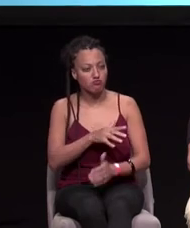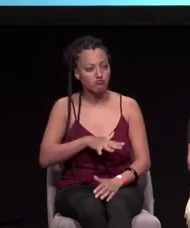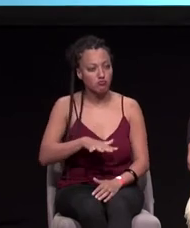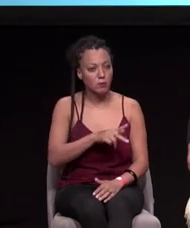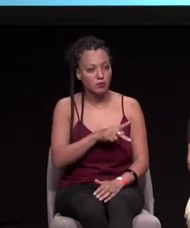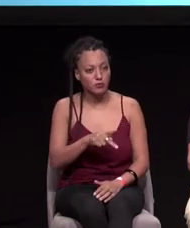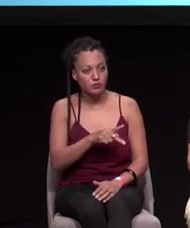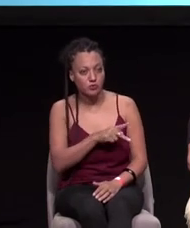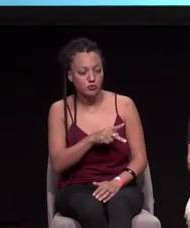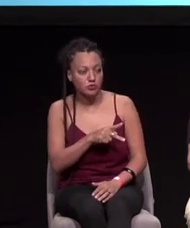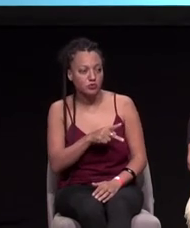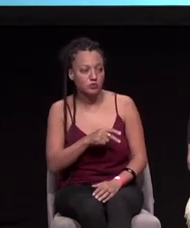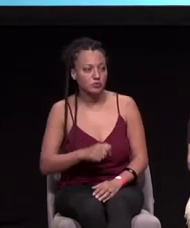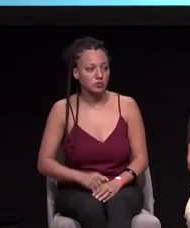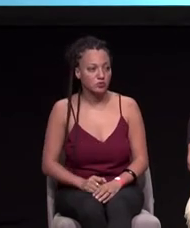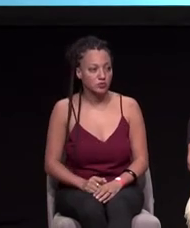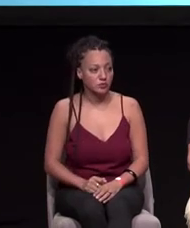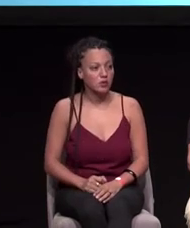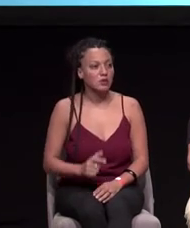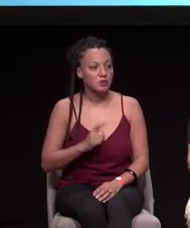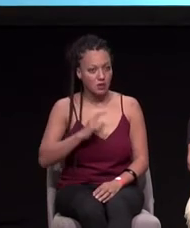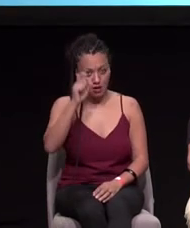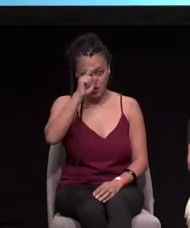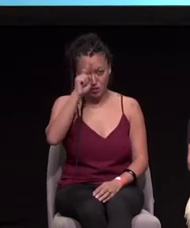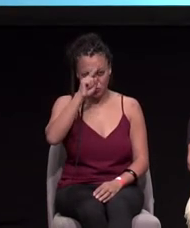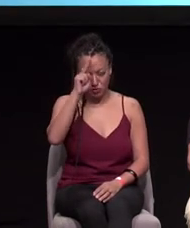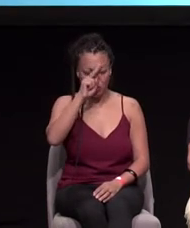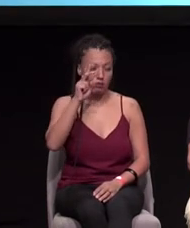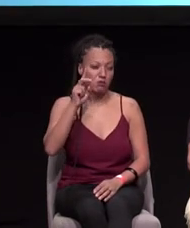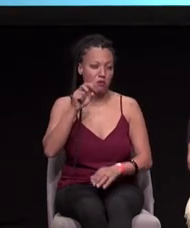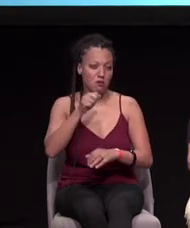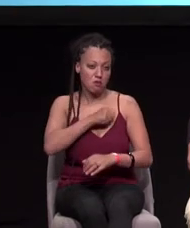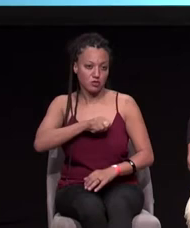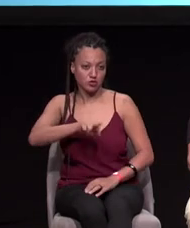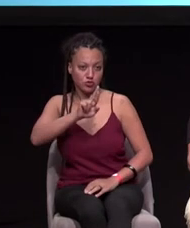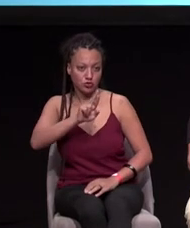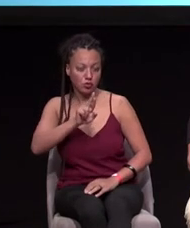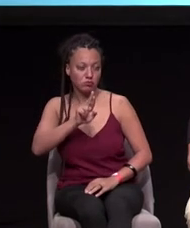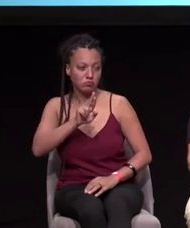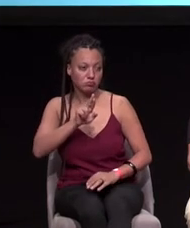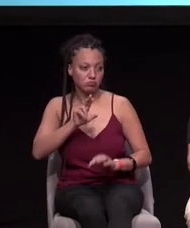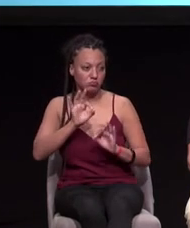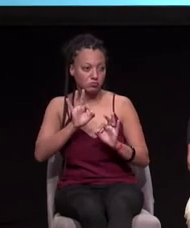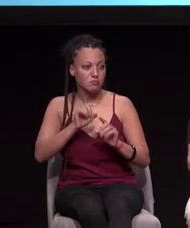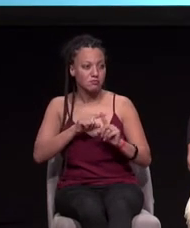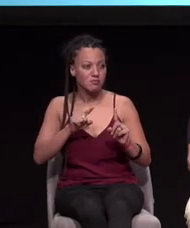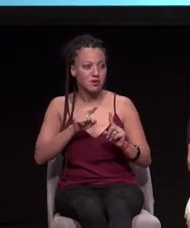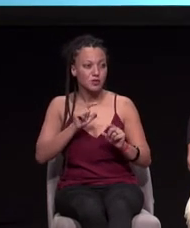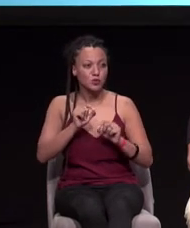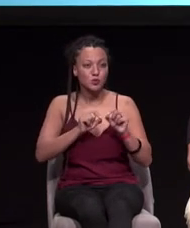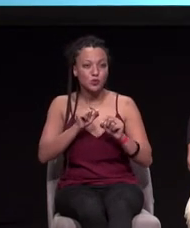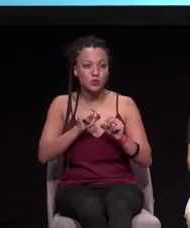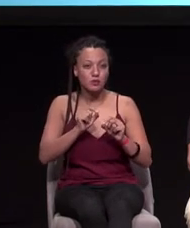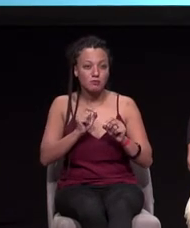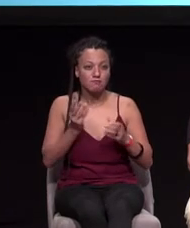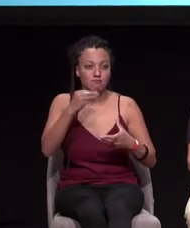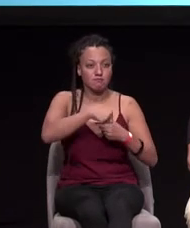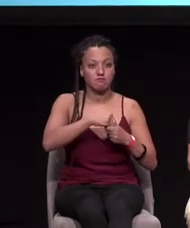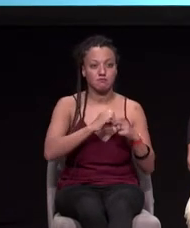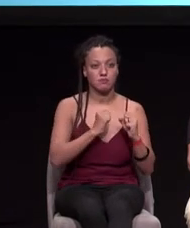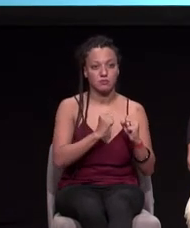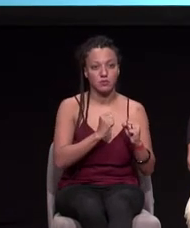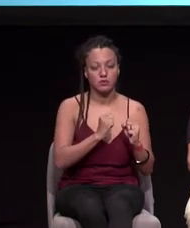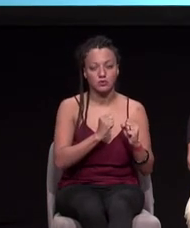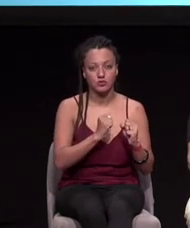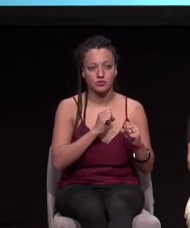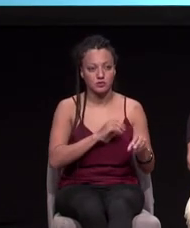que que para além dessa história do sagrado a gente pode pode colocar dentro da escola sem necessária levando em consideração essa